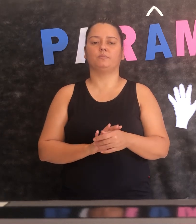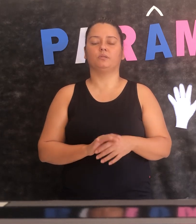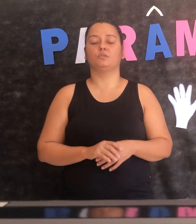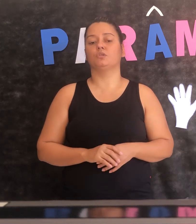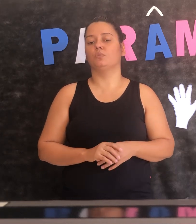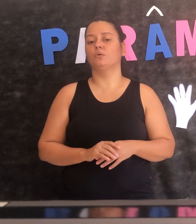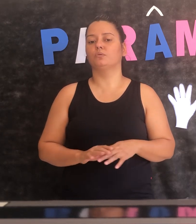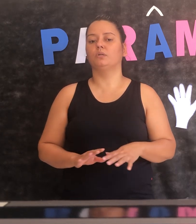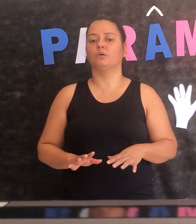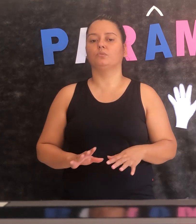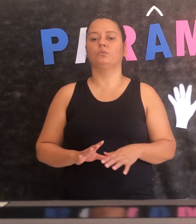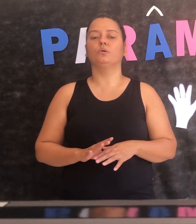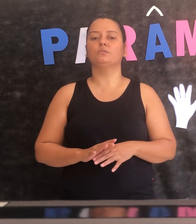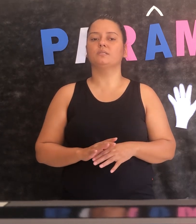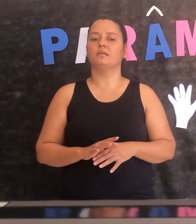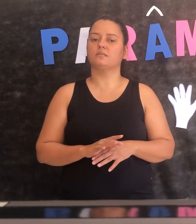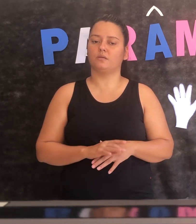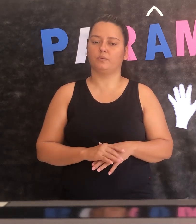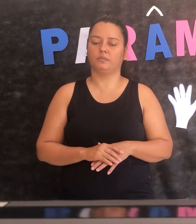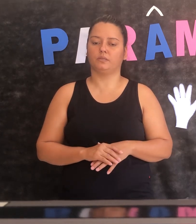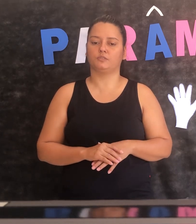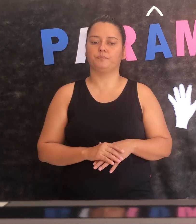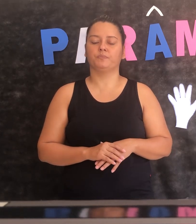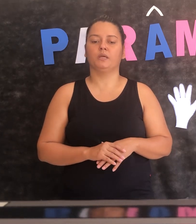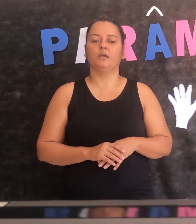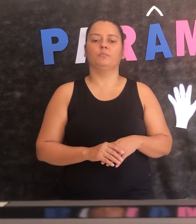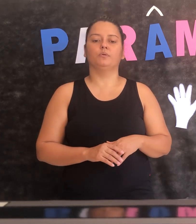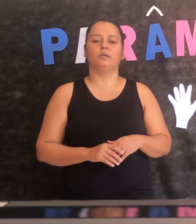importante que o outro? Não, todos eles são importantes. Por quê?